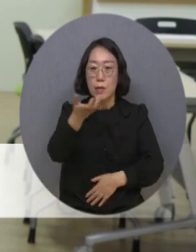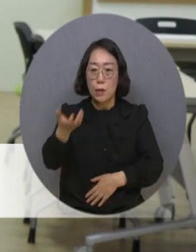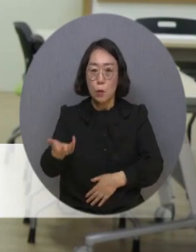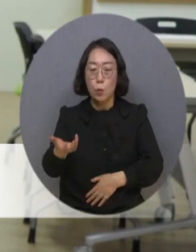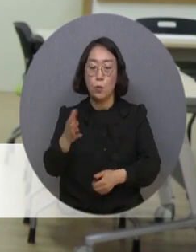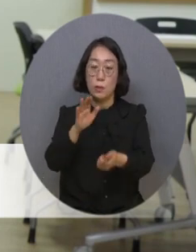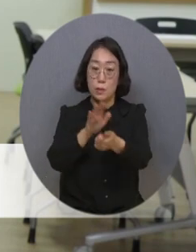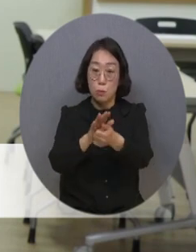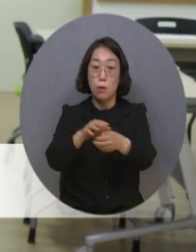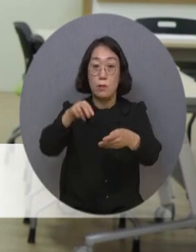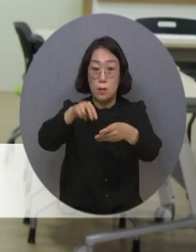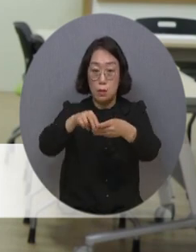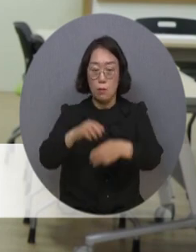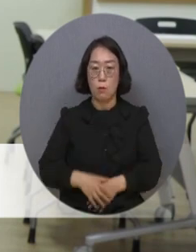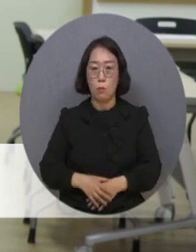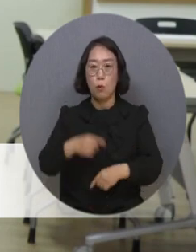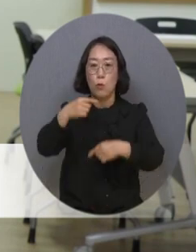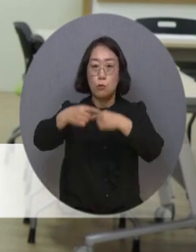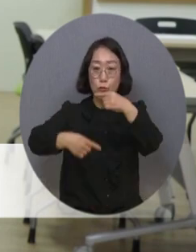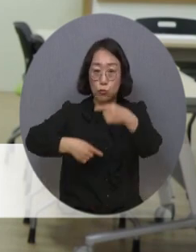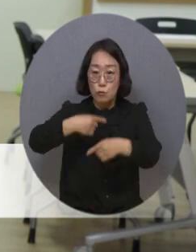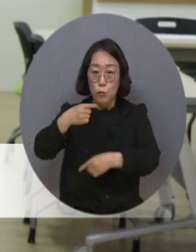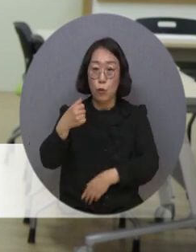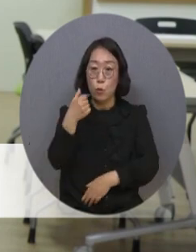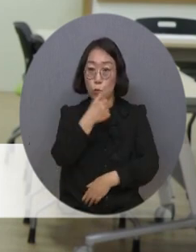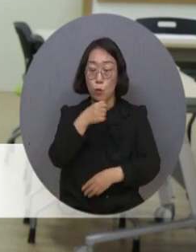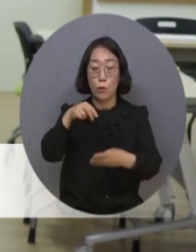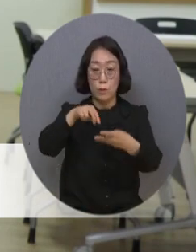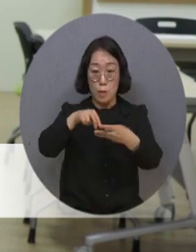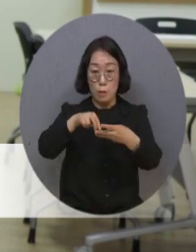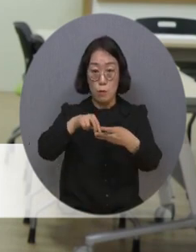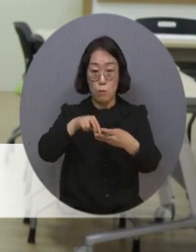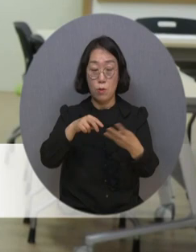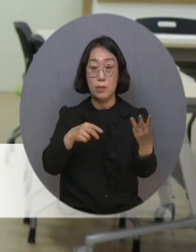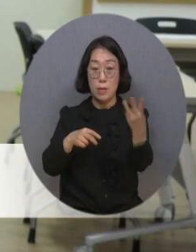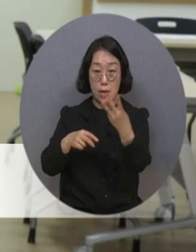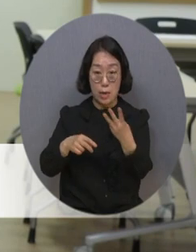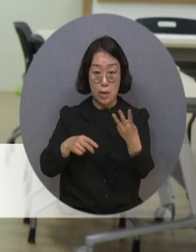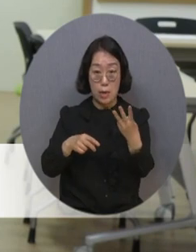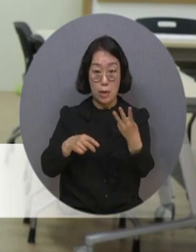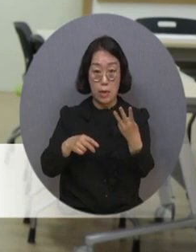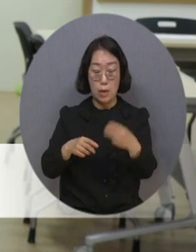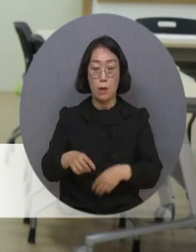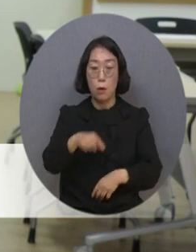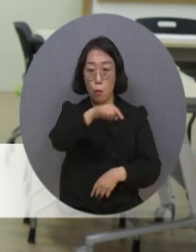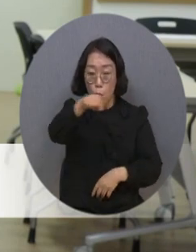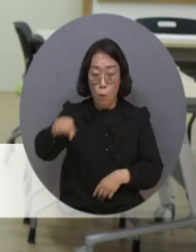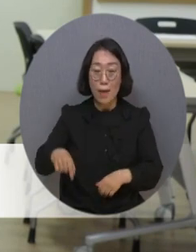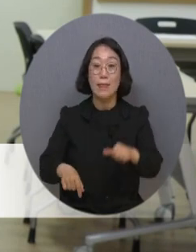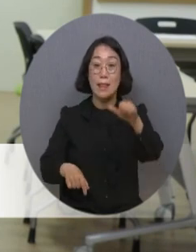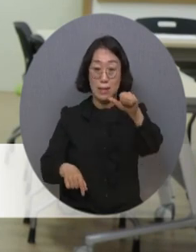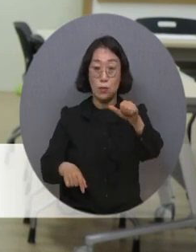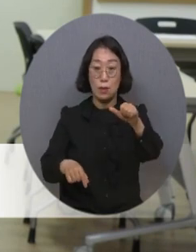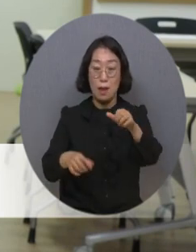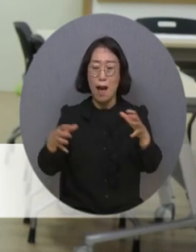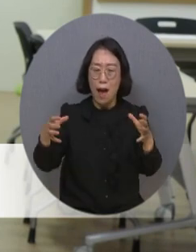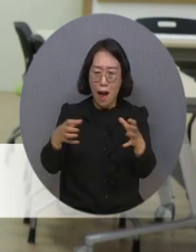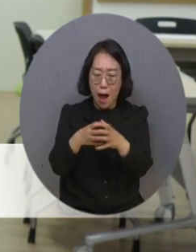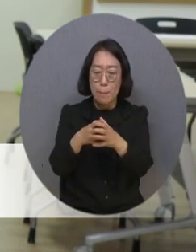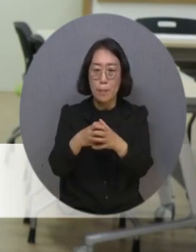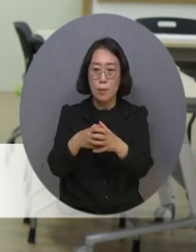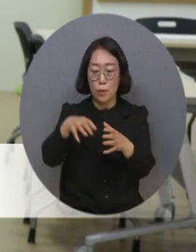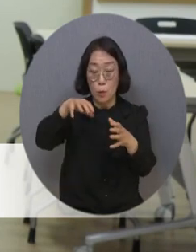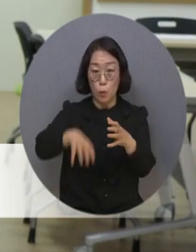시각장애인 생활이동지원센터, 농아인 수화통역센터 이렇게 5개 센터를 저희들이 한